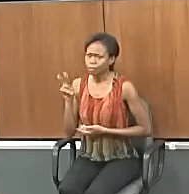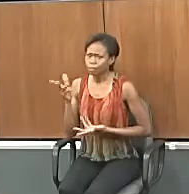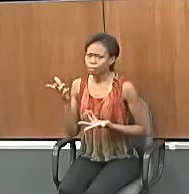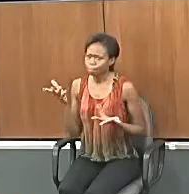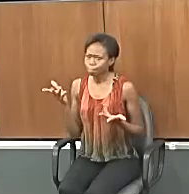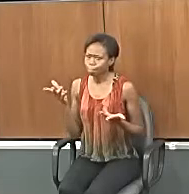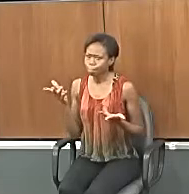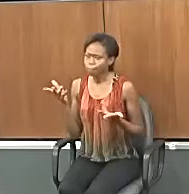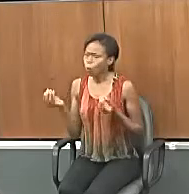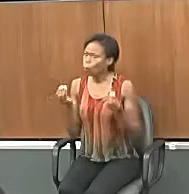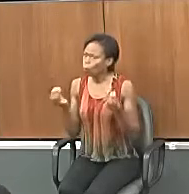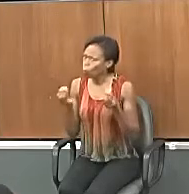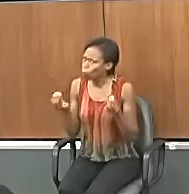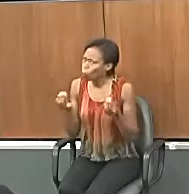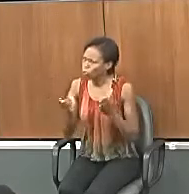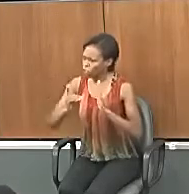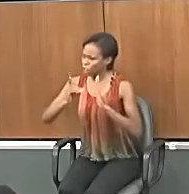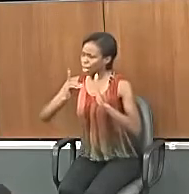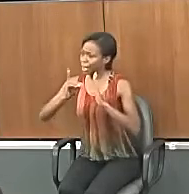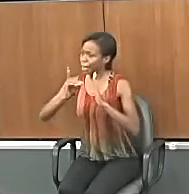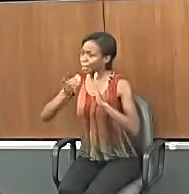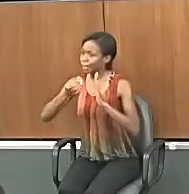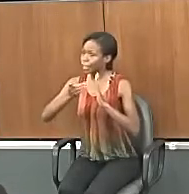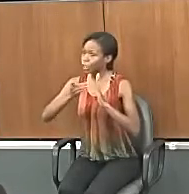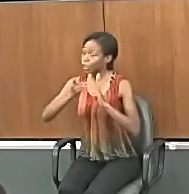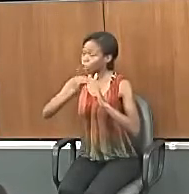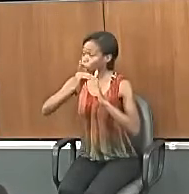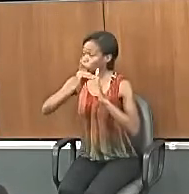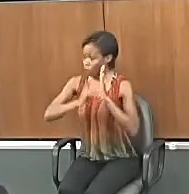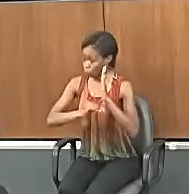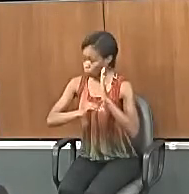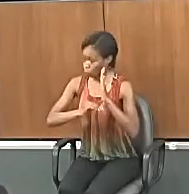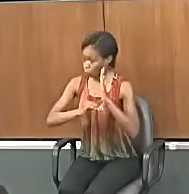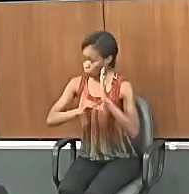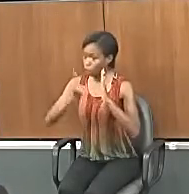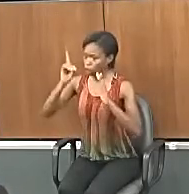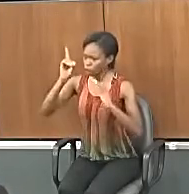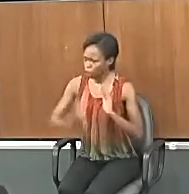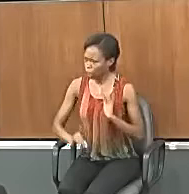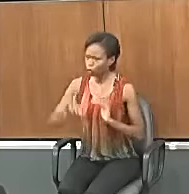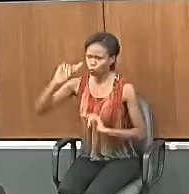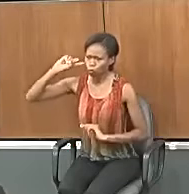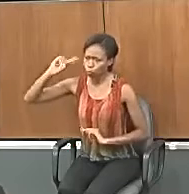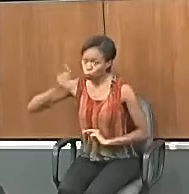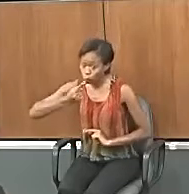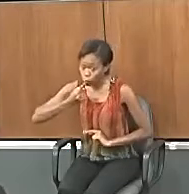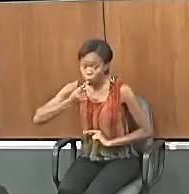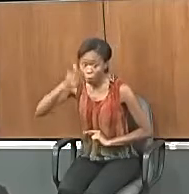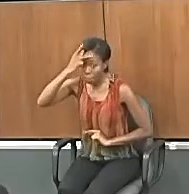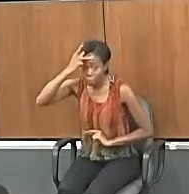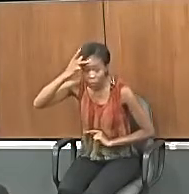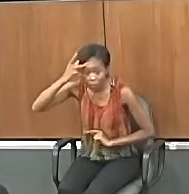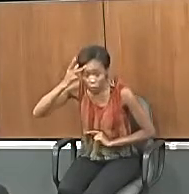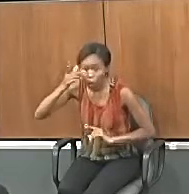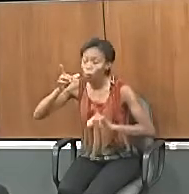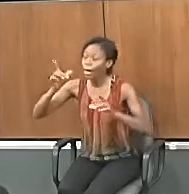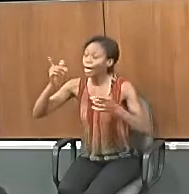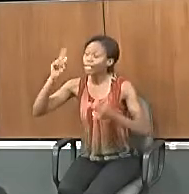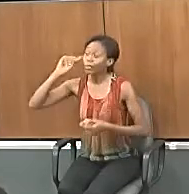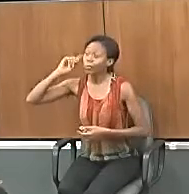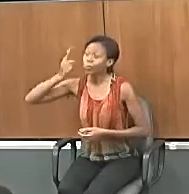a esses direitos da pessoa e dos surdos da pessoa com deficiência